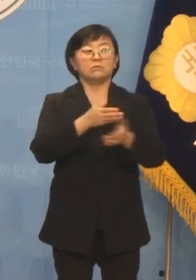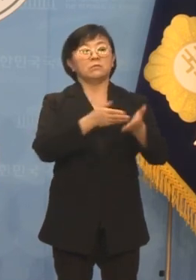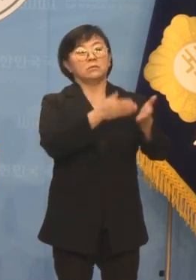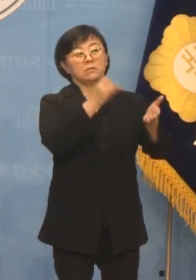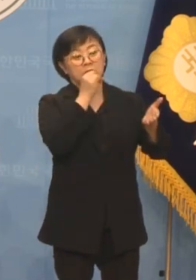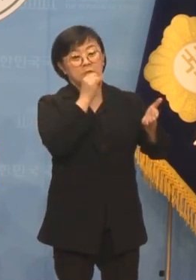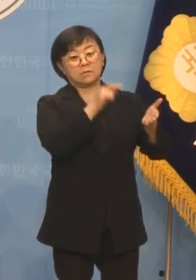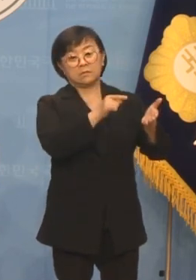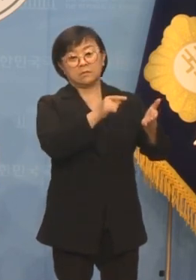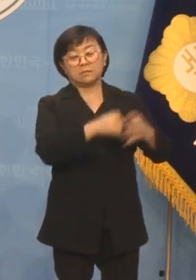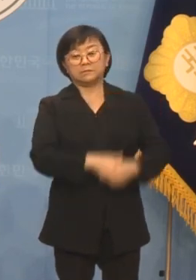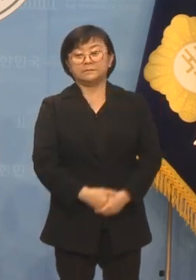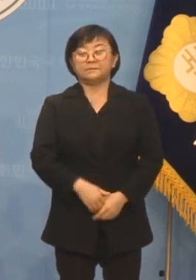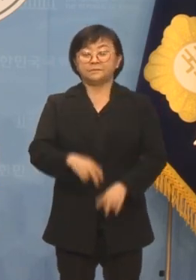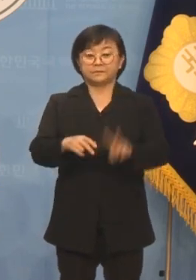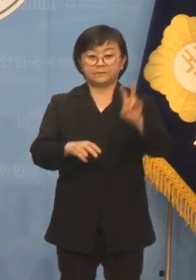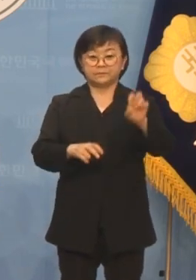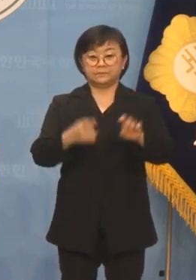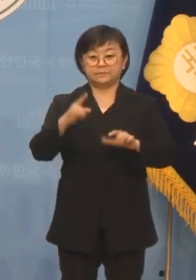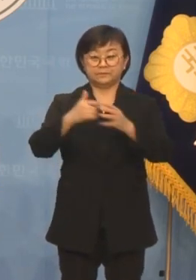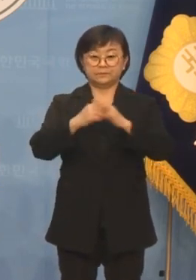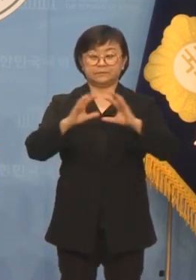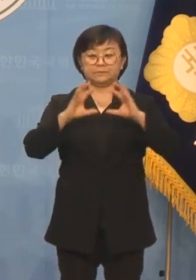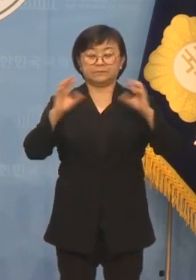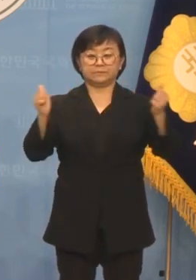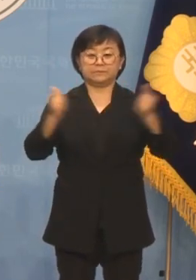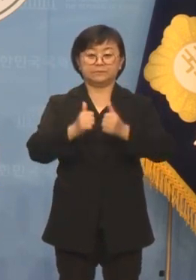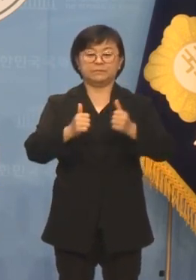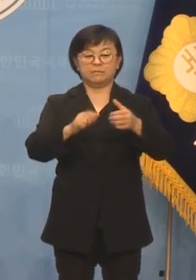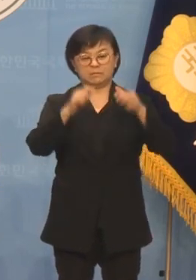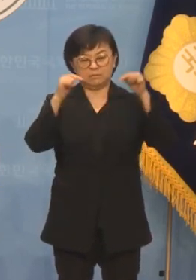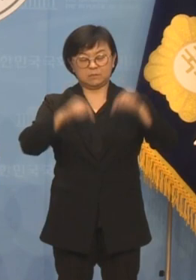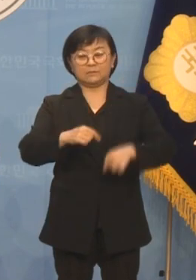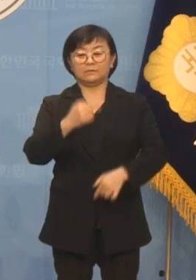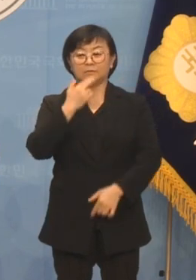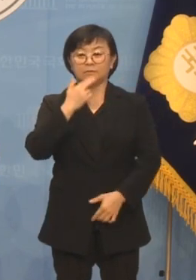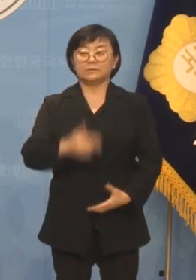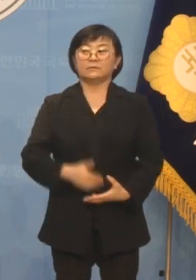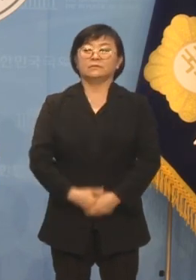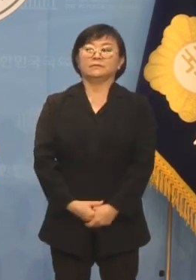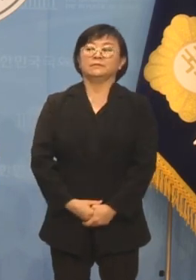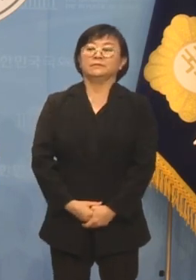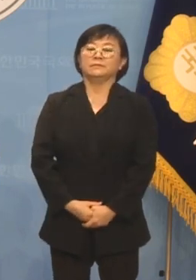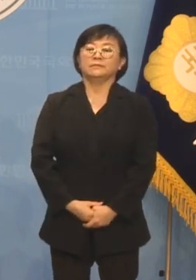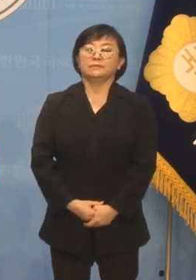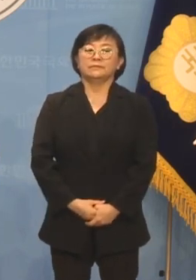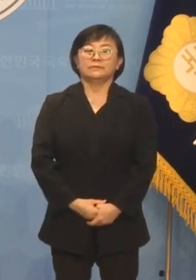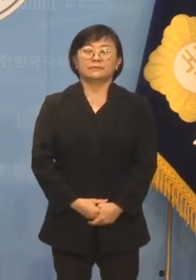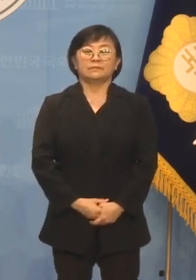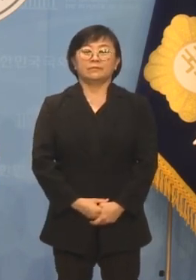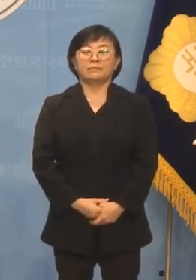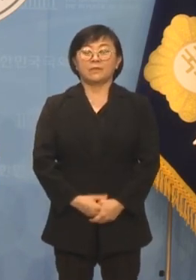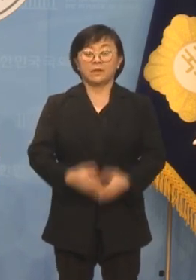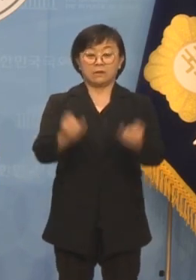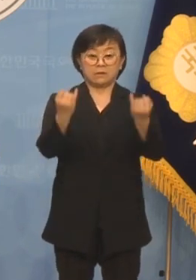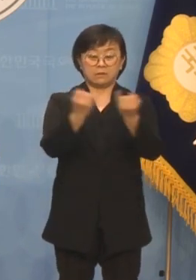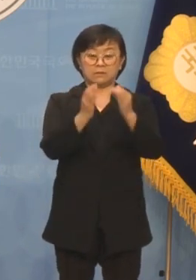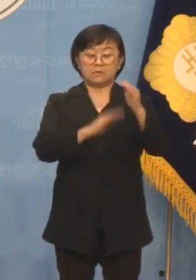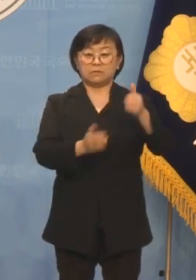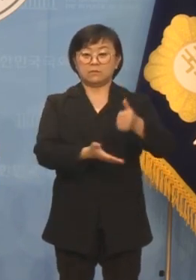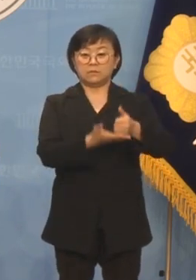있지만 21대 국회 내내 논의조차 되고 있지 않습니다. 그러면서도 여성